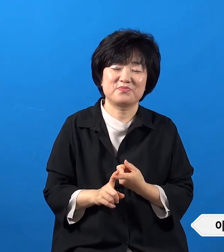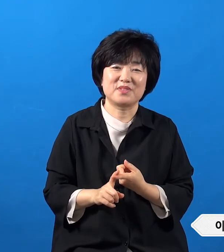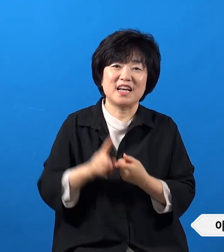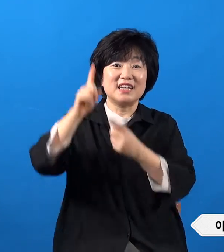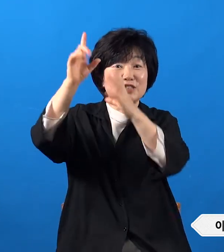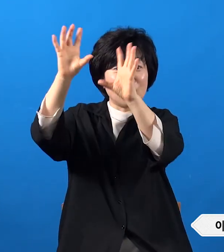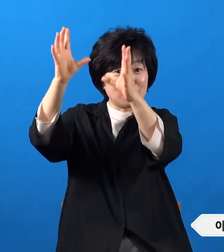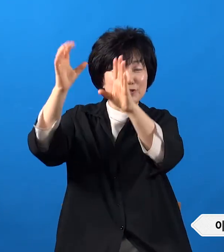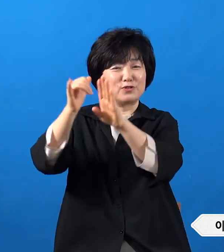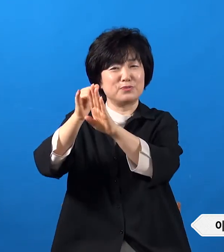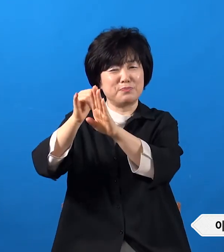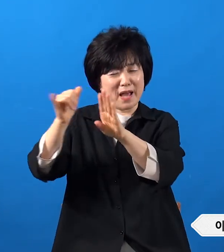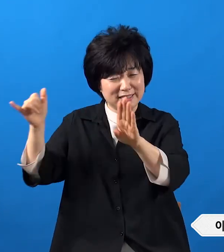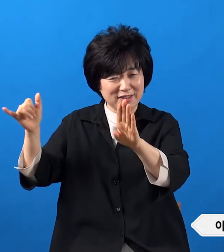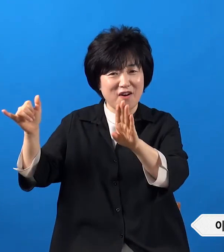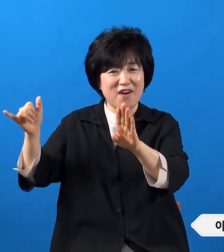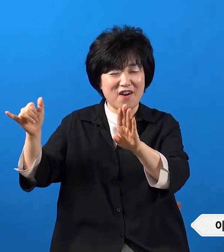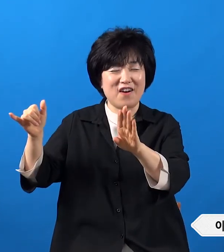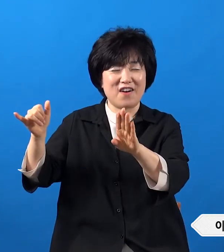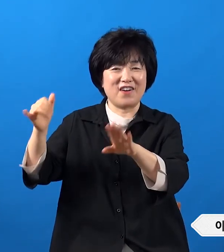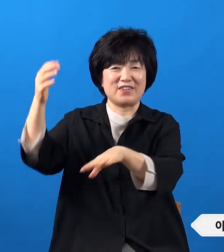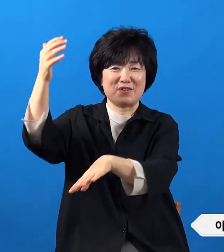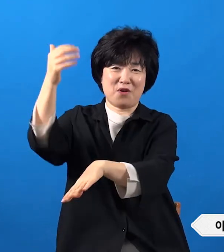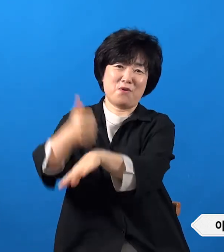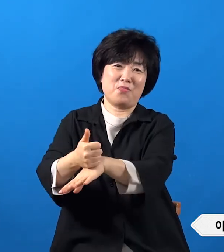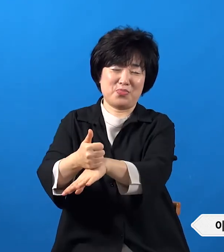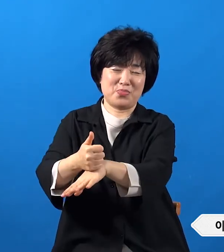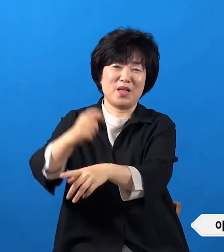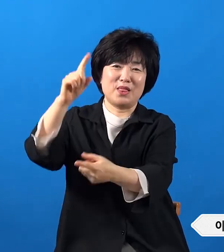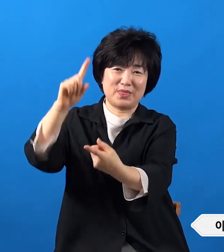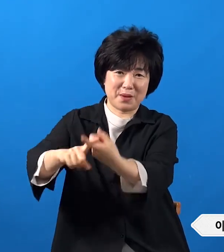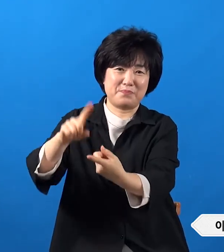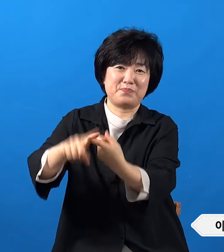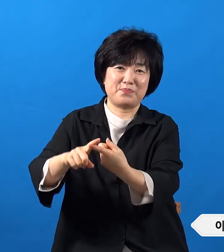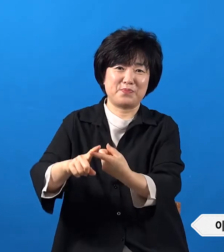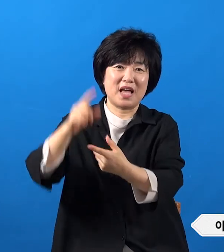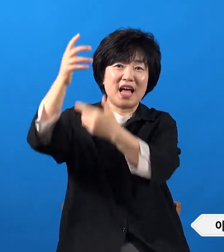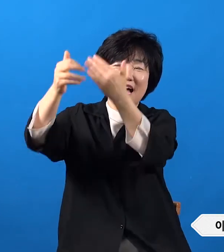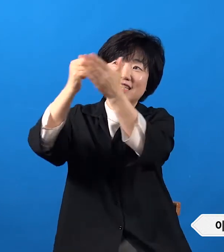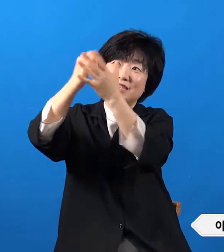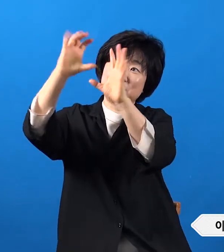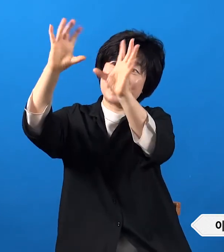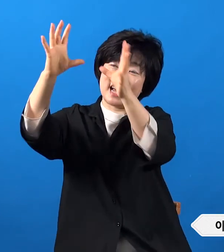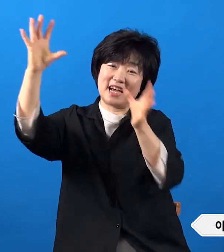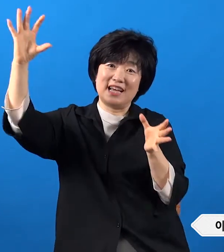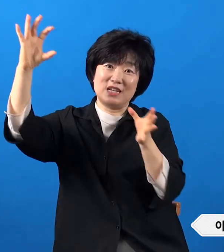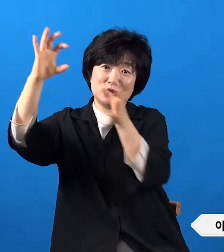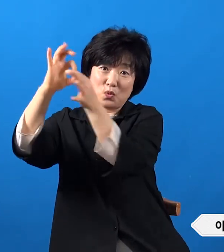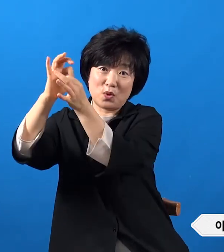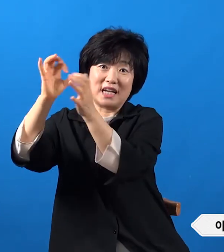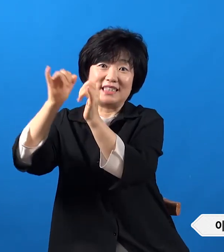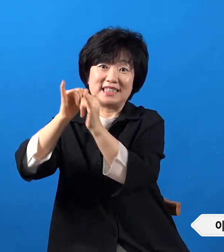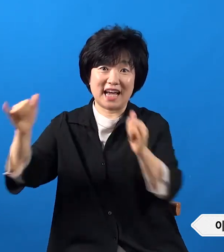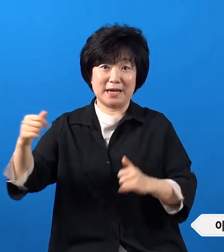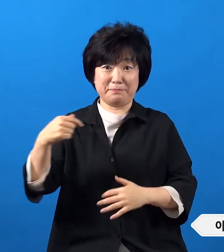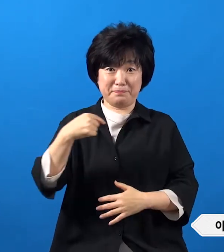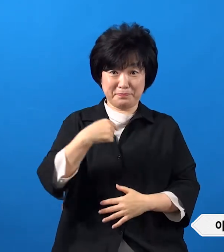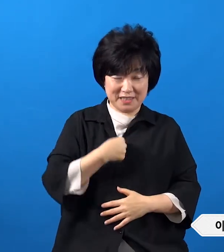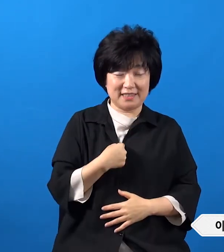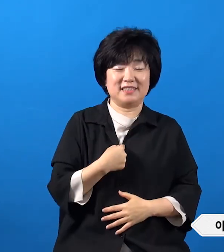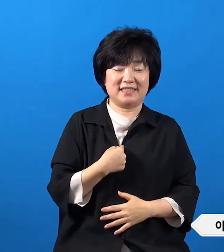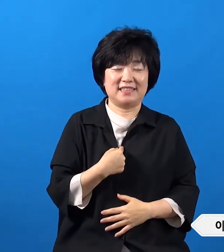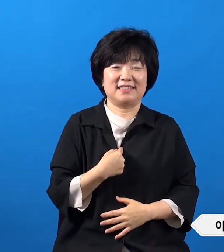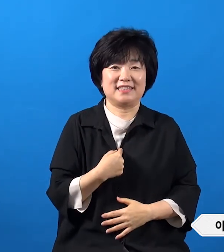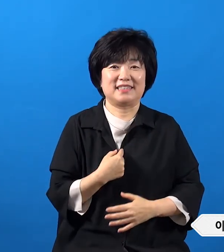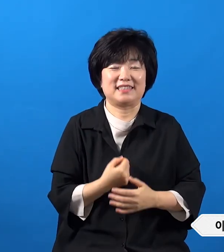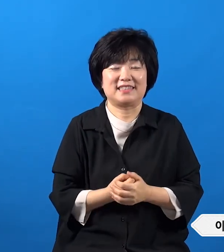그러므로 천국은. 이것은 하나님 나라에 속한 사람들의 삶의 가장 중요한 정신을 가르치는 것입니다. 그 중에